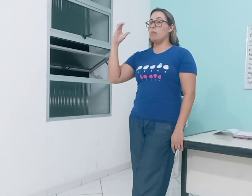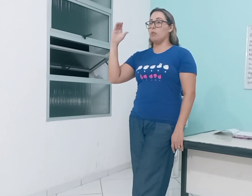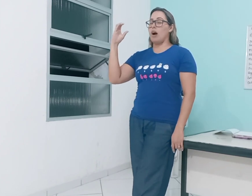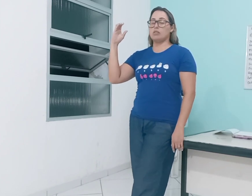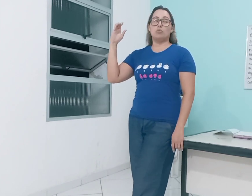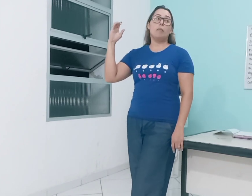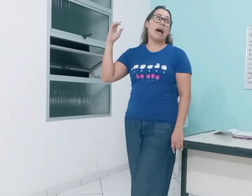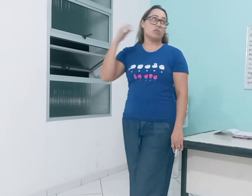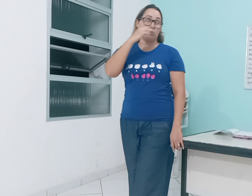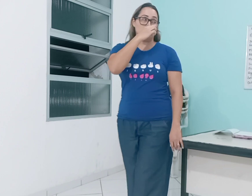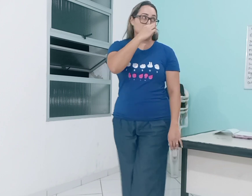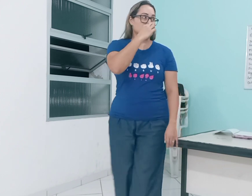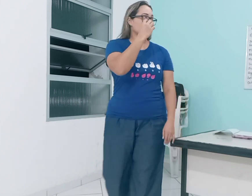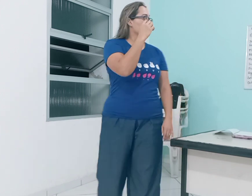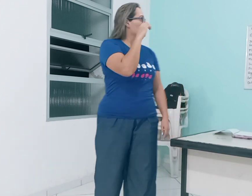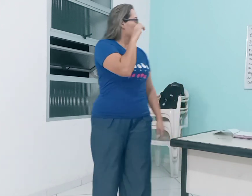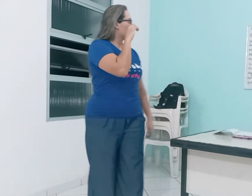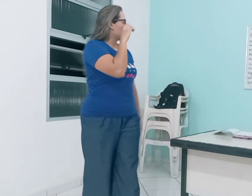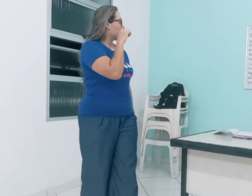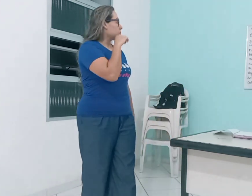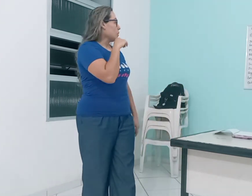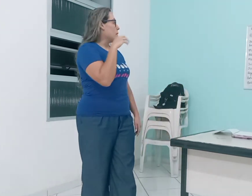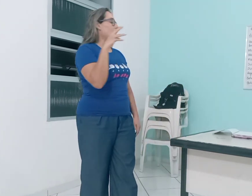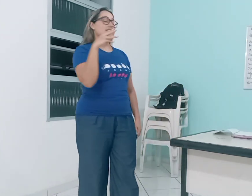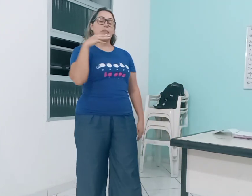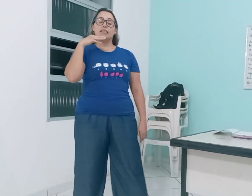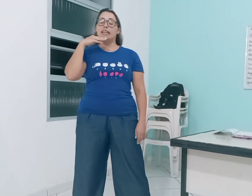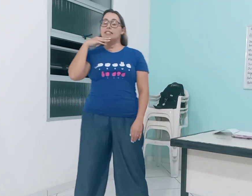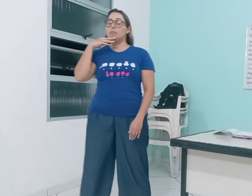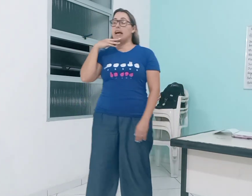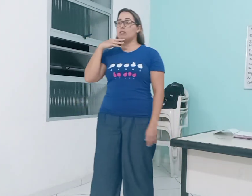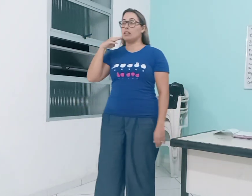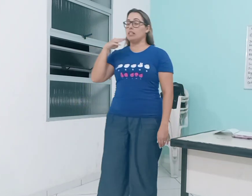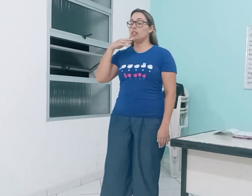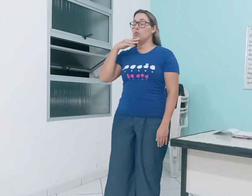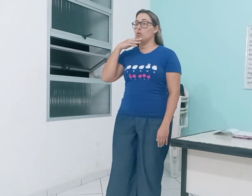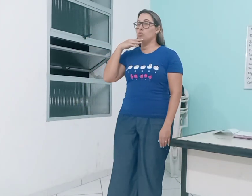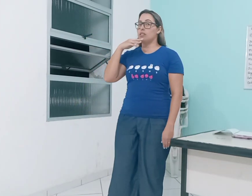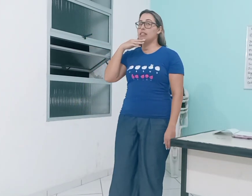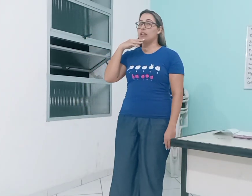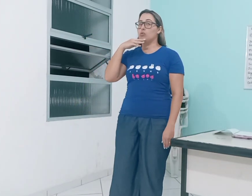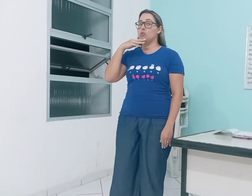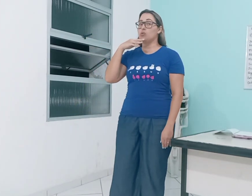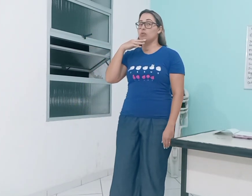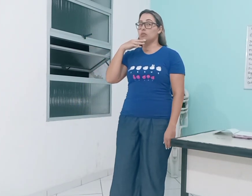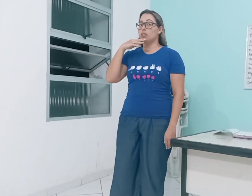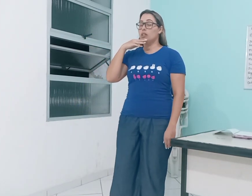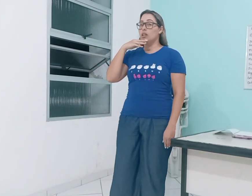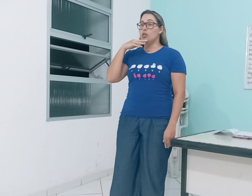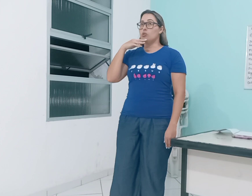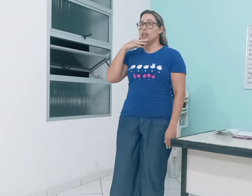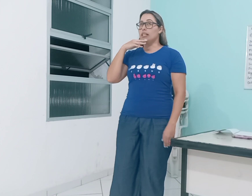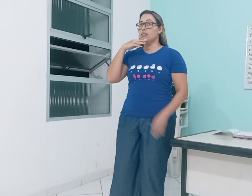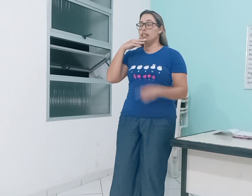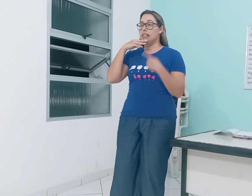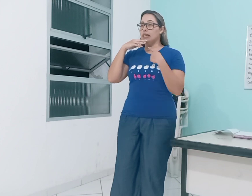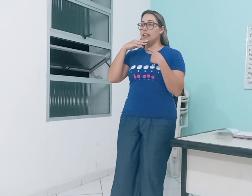Por causa do maço. Mas também tem esse maço aqui que os outros estados usam. Só que isso aqui